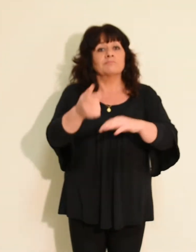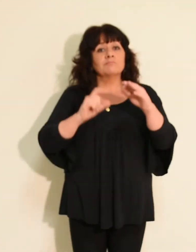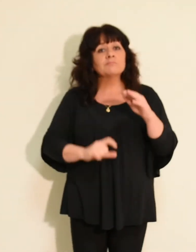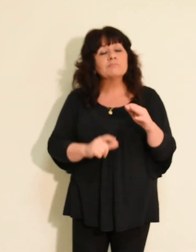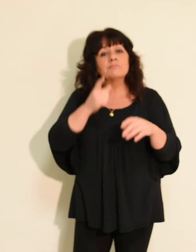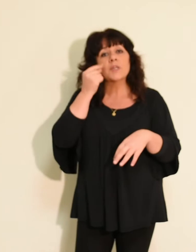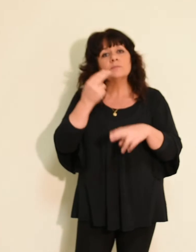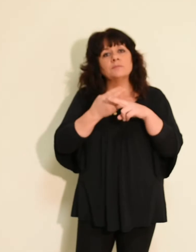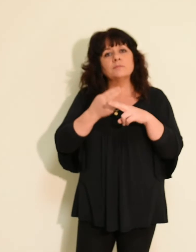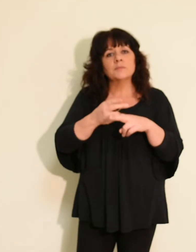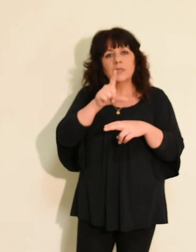Lysanias en Abilène,